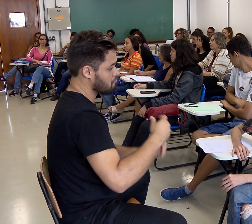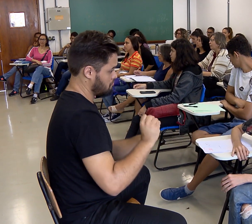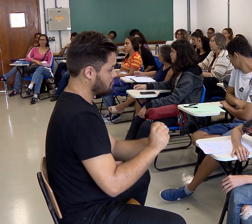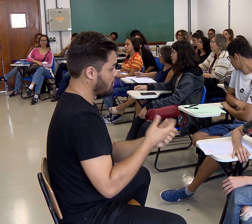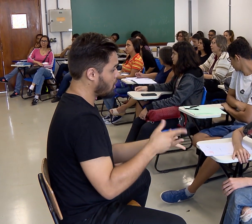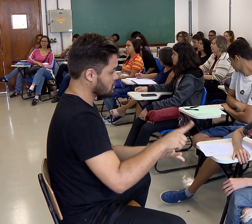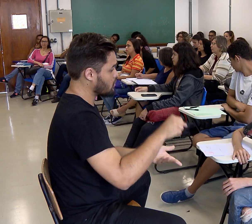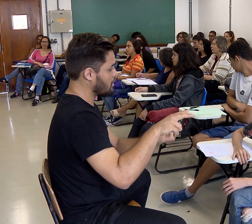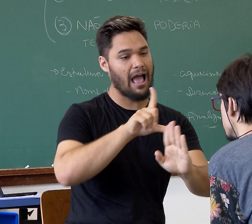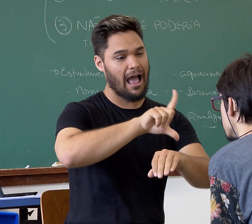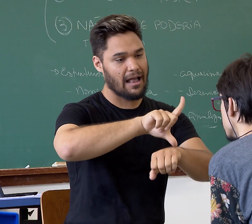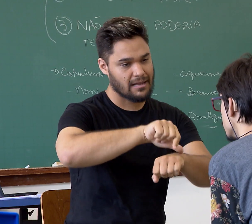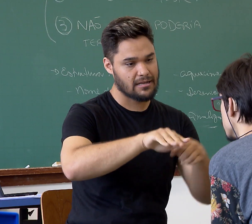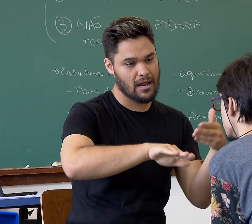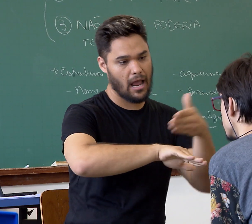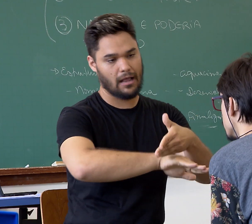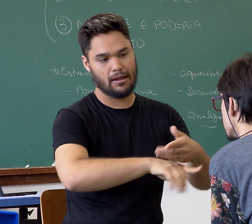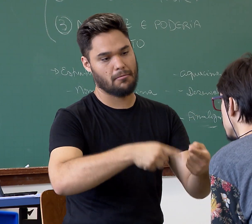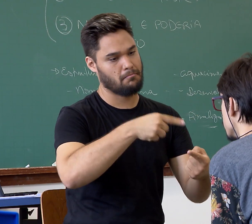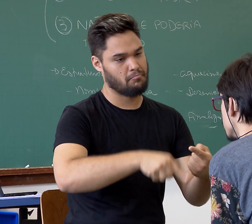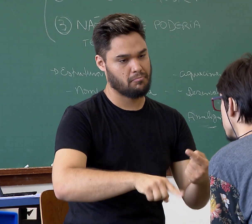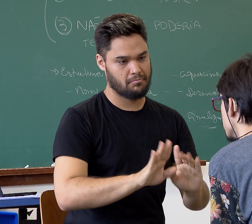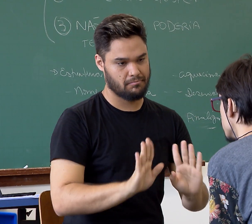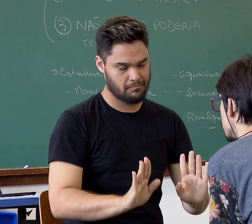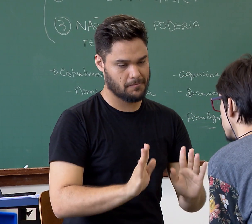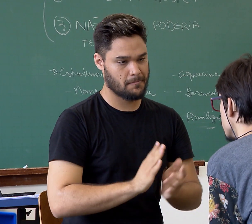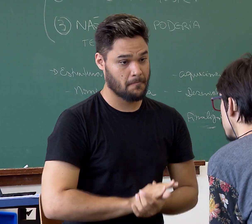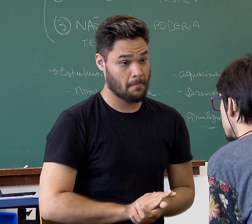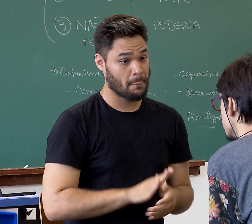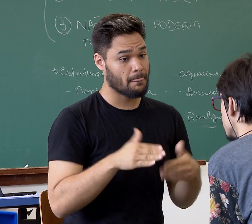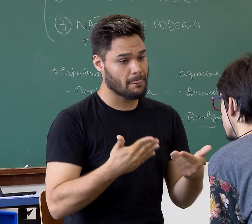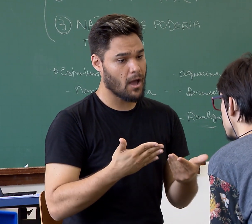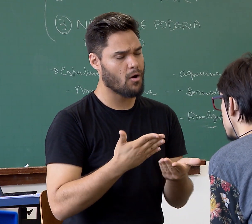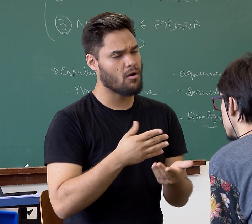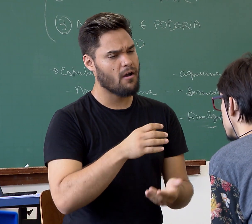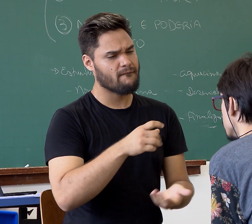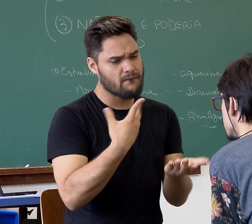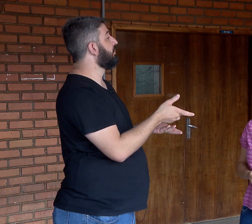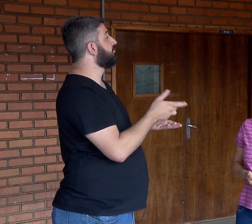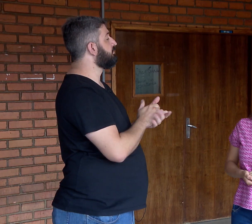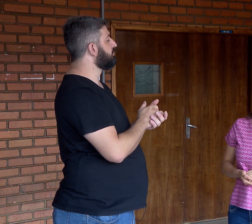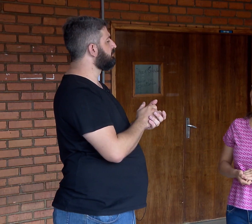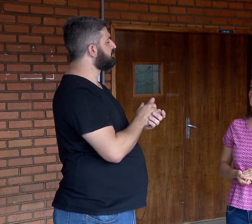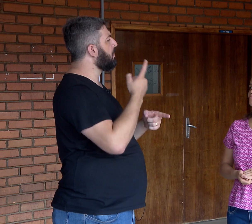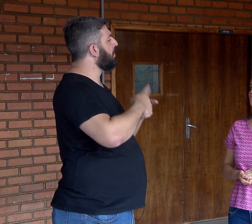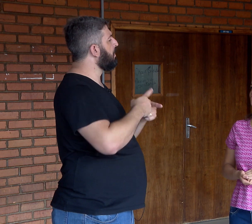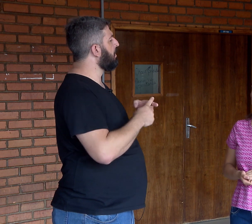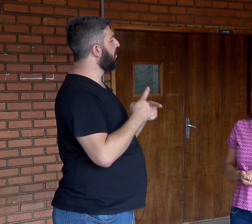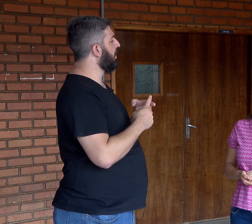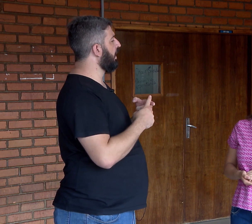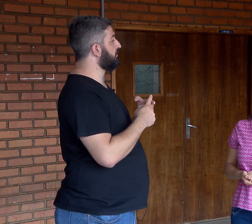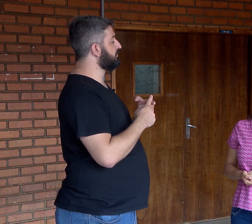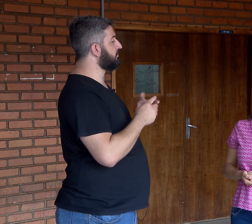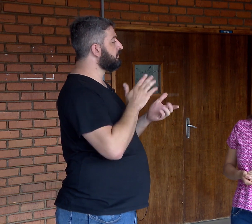mesma opinião. O intérprete de Libras tem um papel fundamental no processo de comunicação e de aprendizagem.